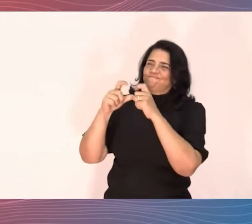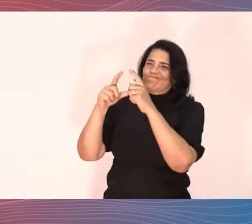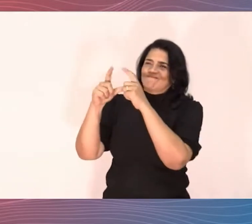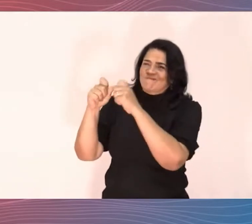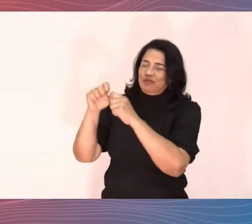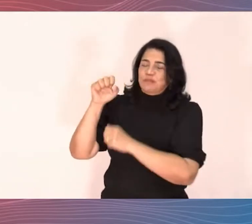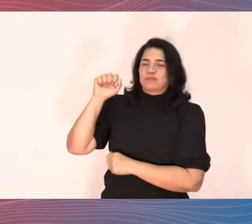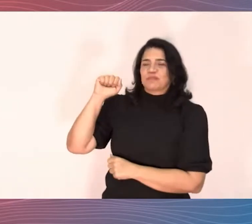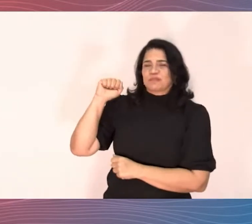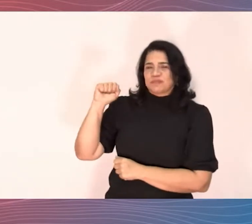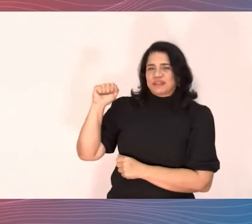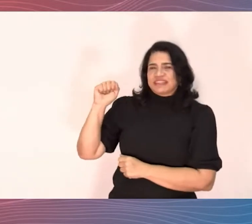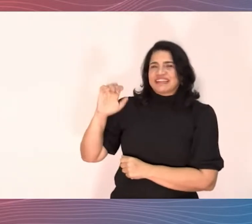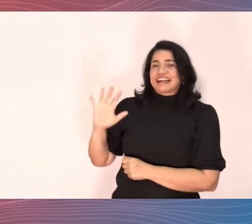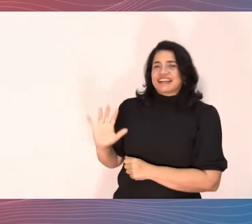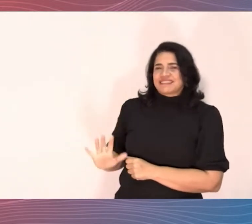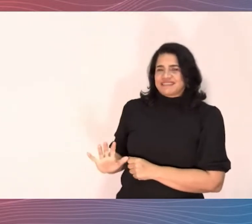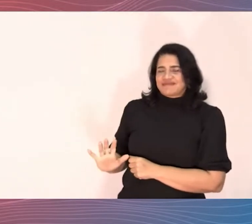Guiné-Bissau.